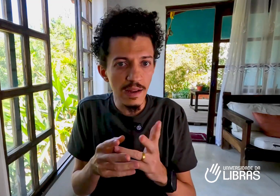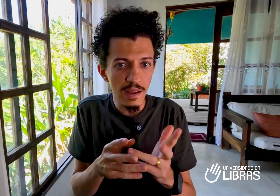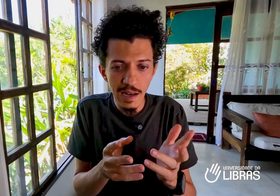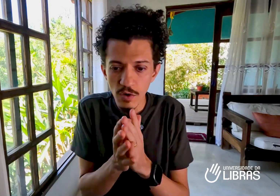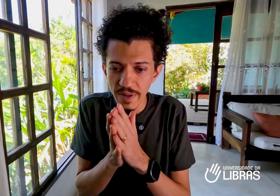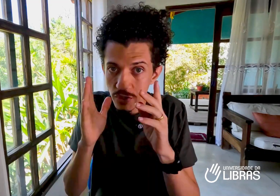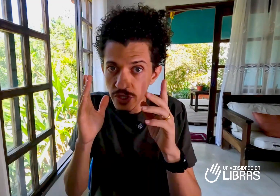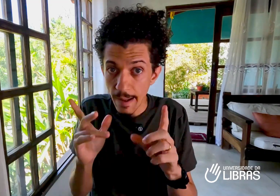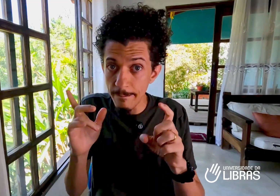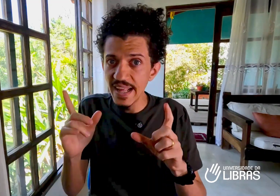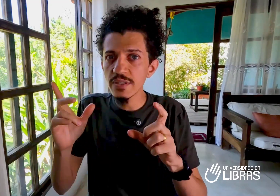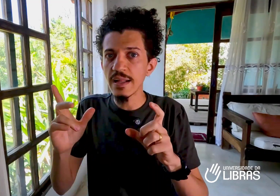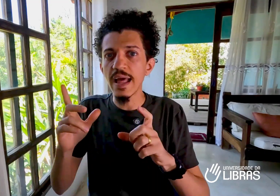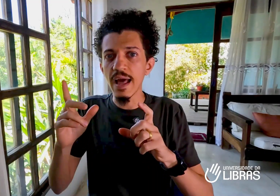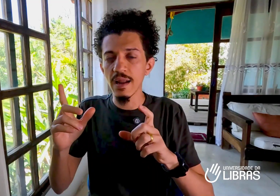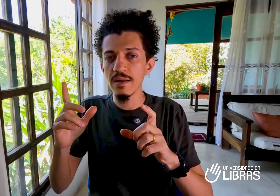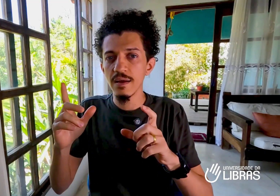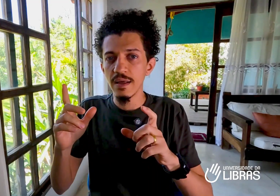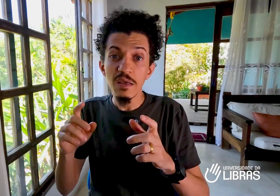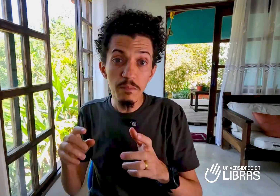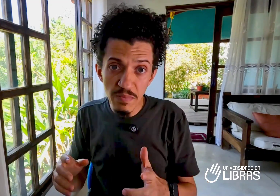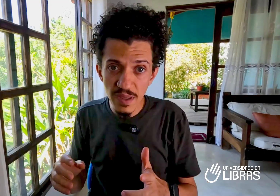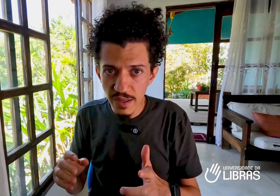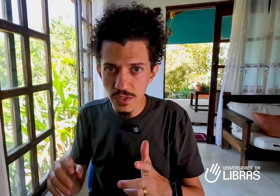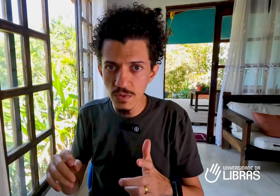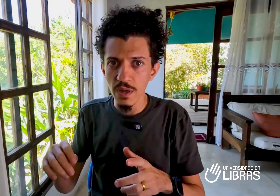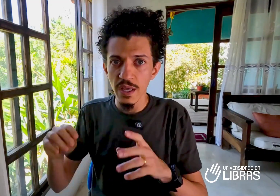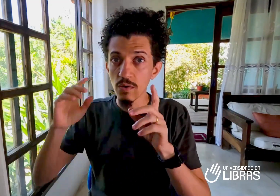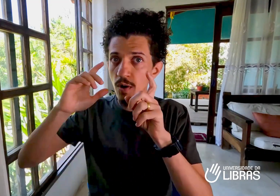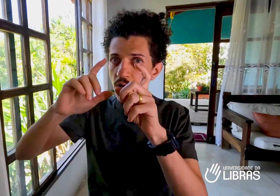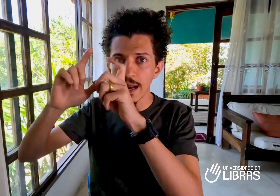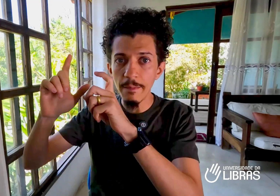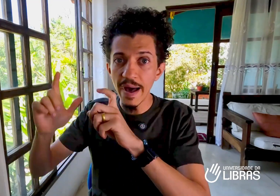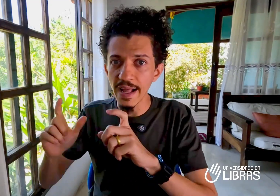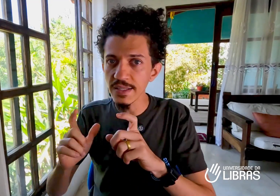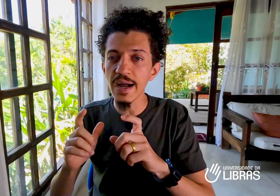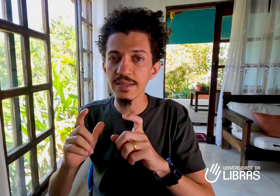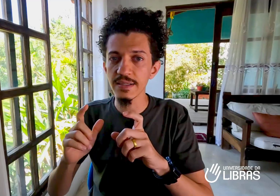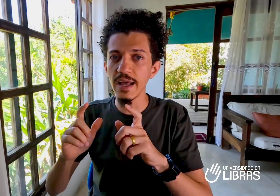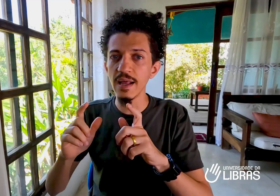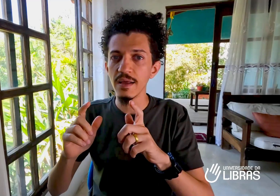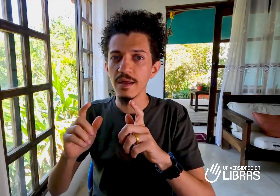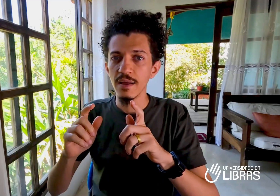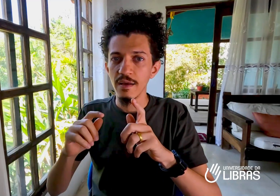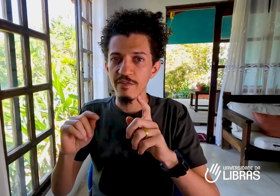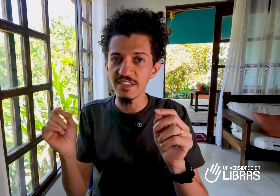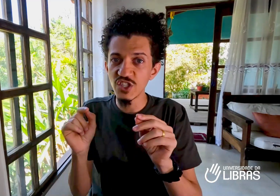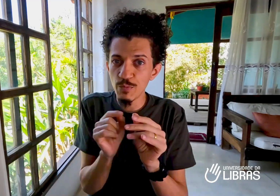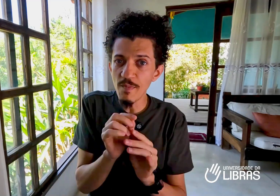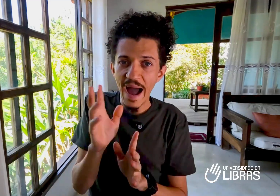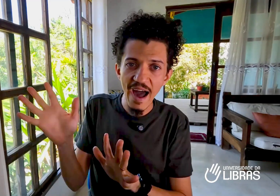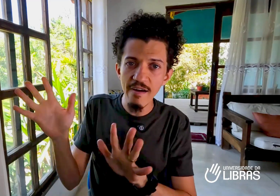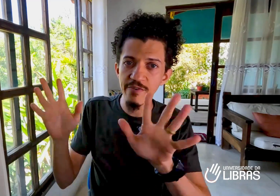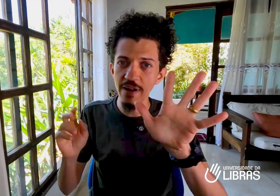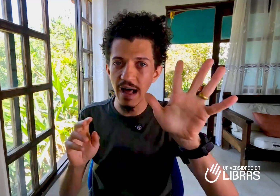Ele começou a tirar print da tela, imprimir isso e colar lá na parede da casa dele, fazendo tipo uma árvore lá que